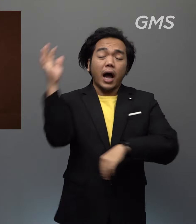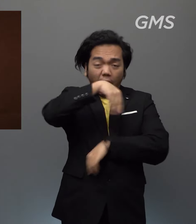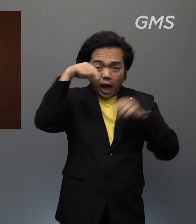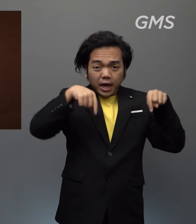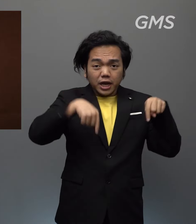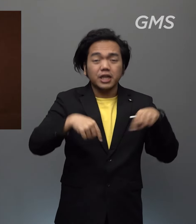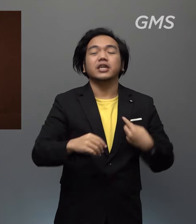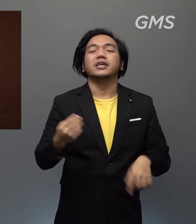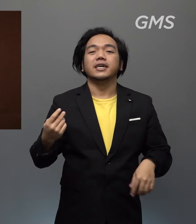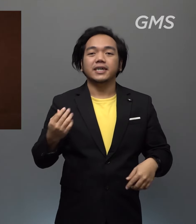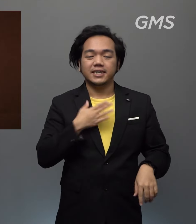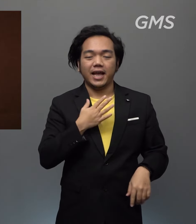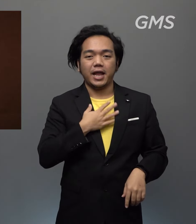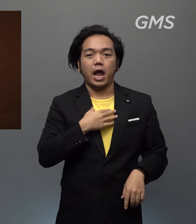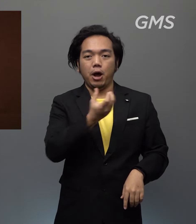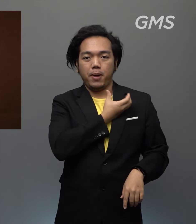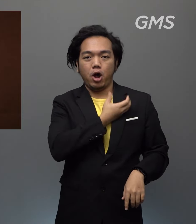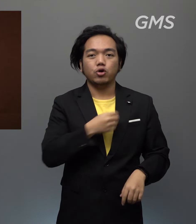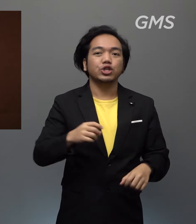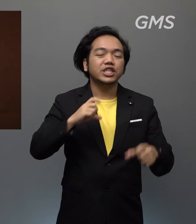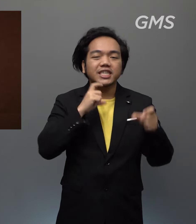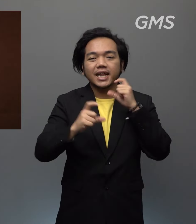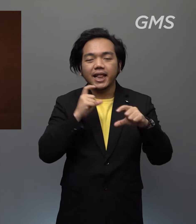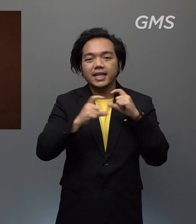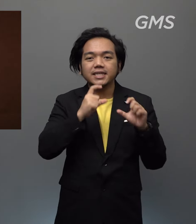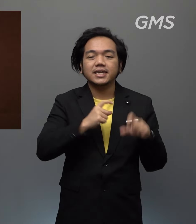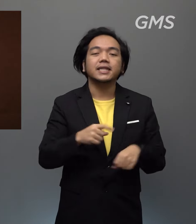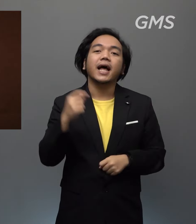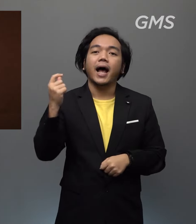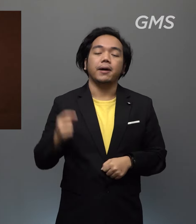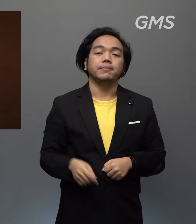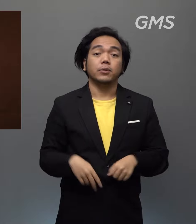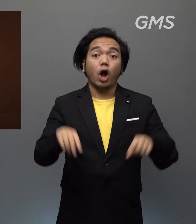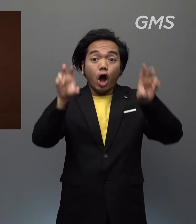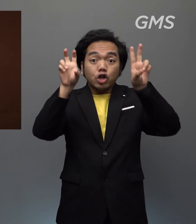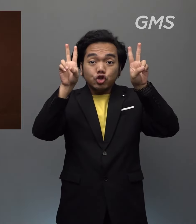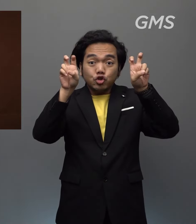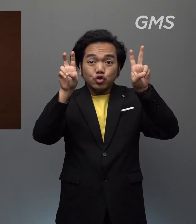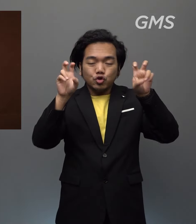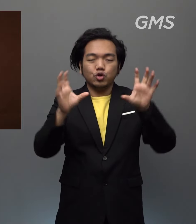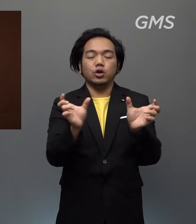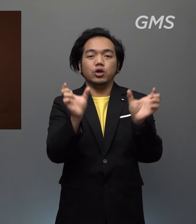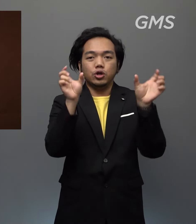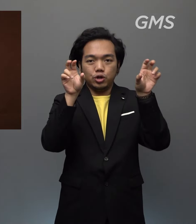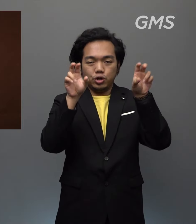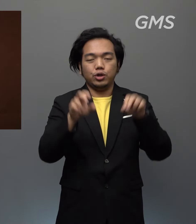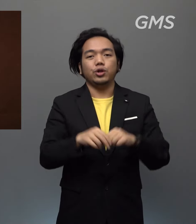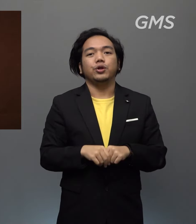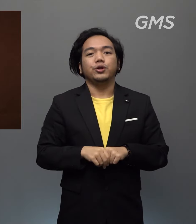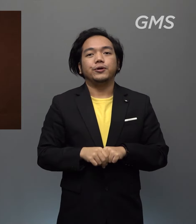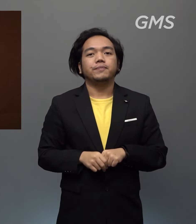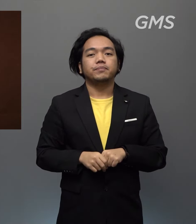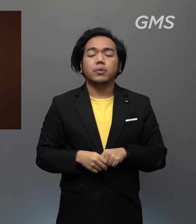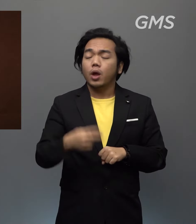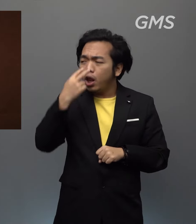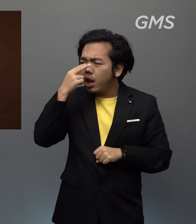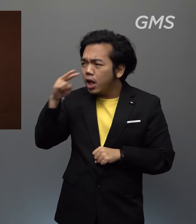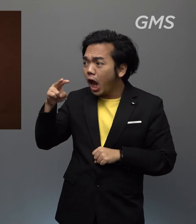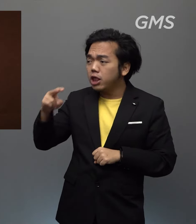Tuhan. Jika Anda ingin mencatat judulnya adalah melihat kemenangan di dalam